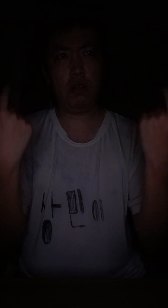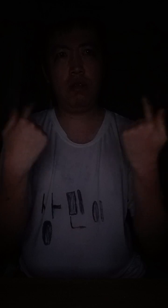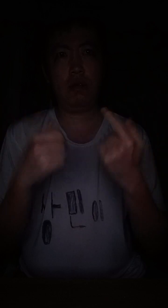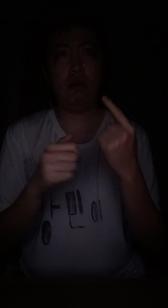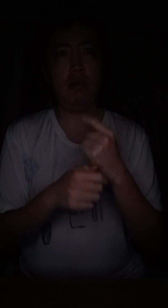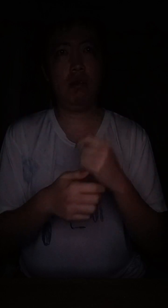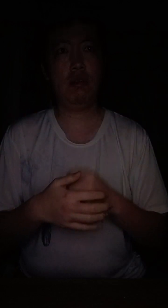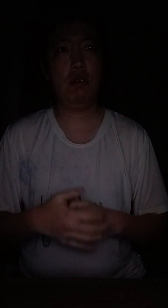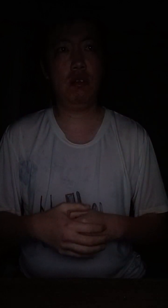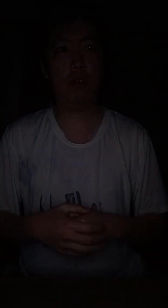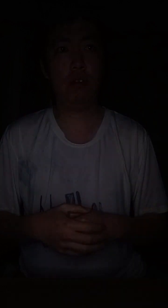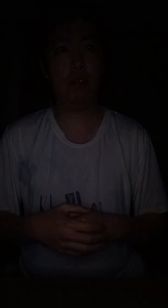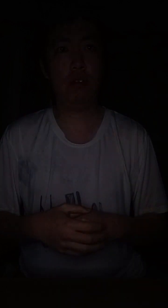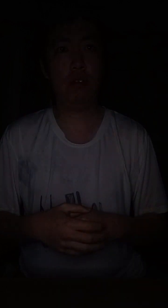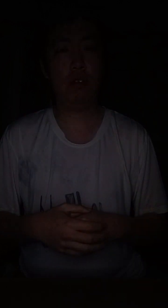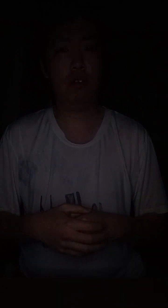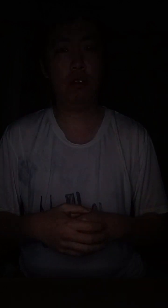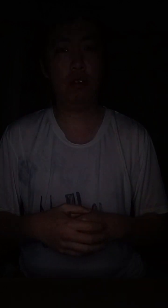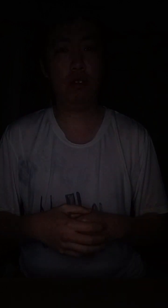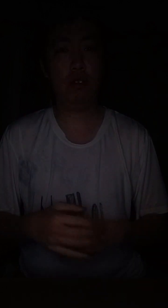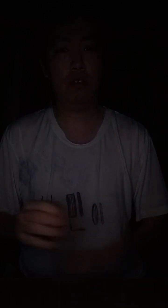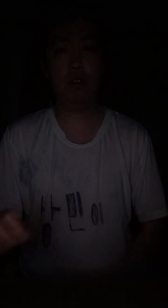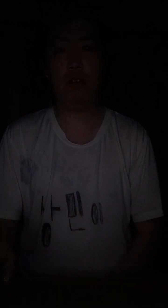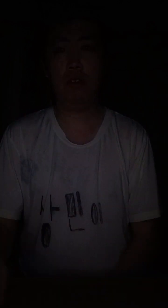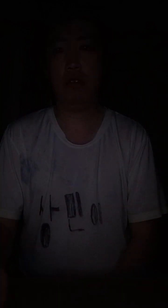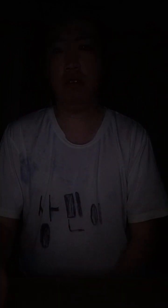청구했습니다. JTBC 정영재입니다.